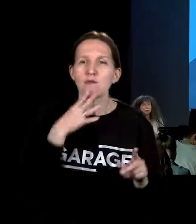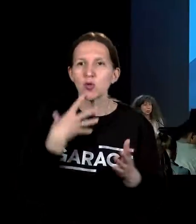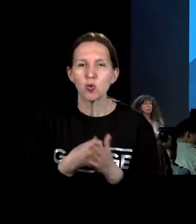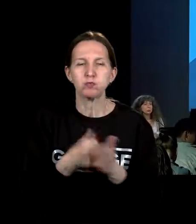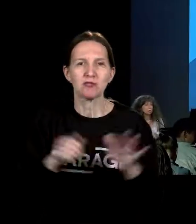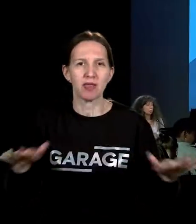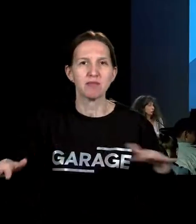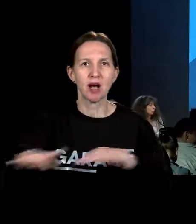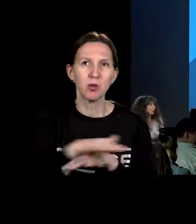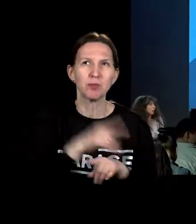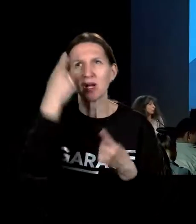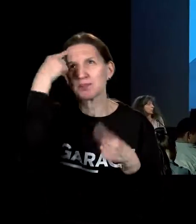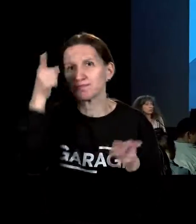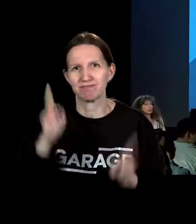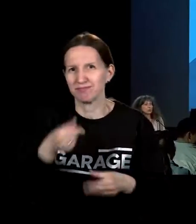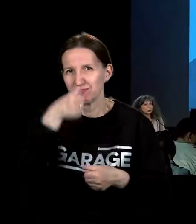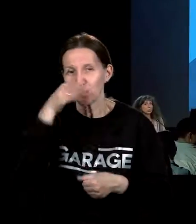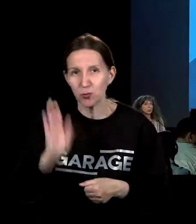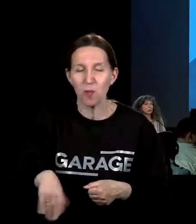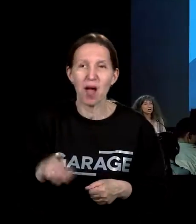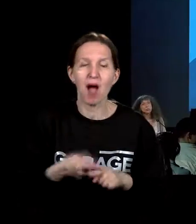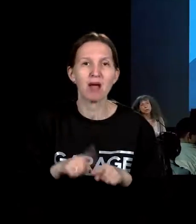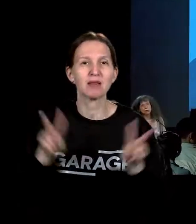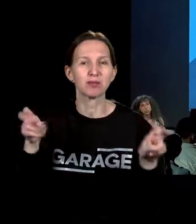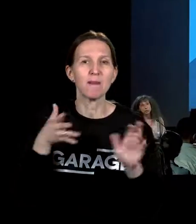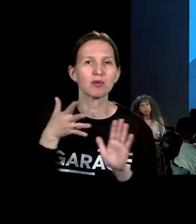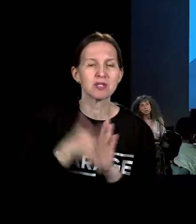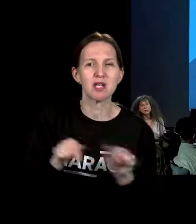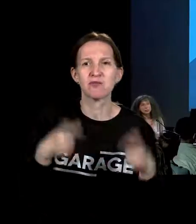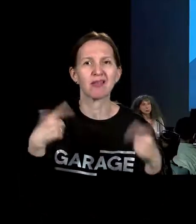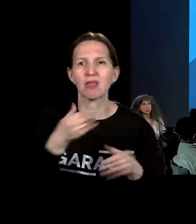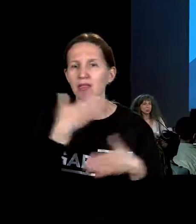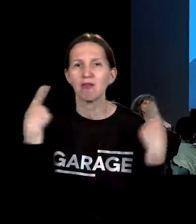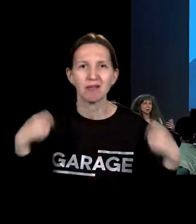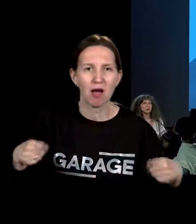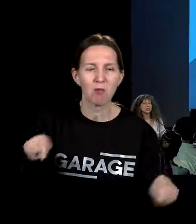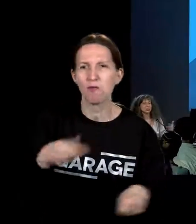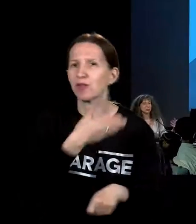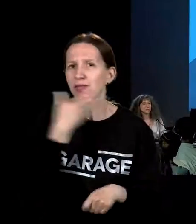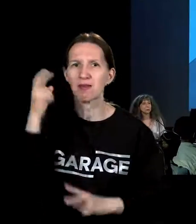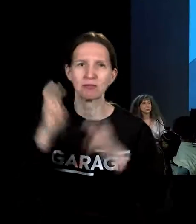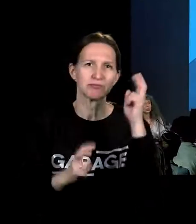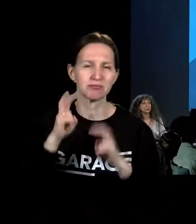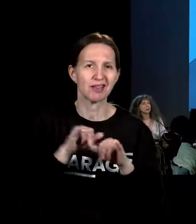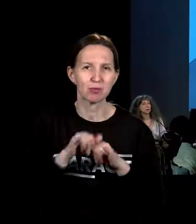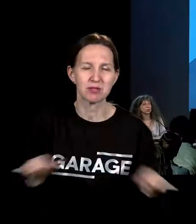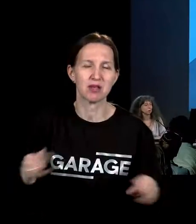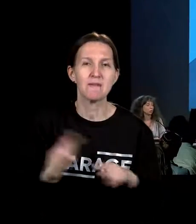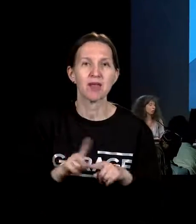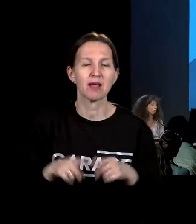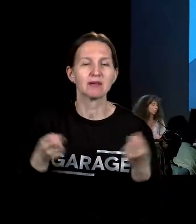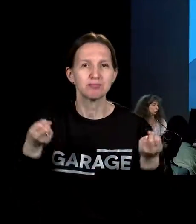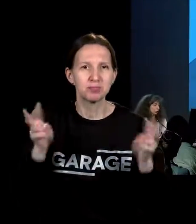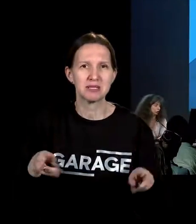или действительно утопию, пространство, свободное от торговли и индустрии. Это такой действительно социальный другой проект, пространство,